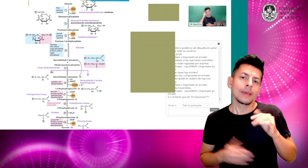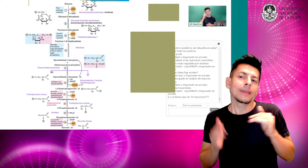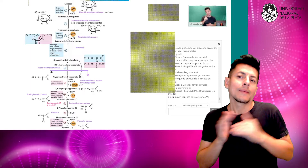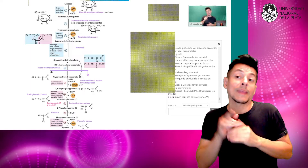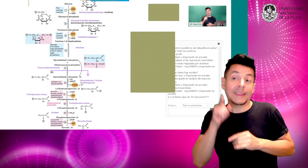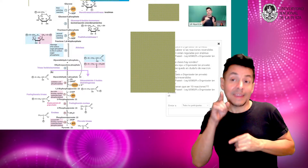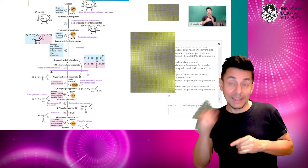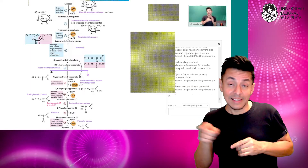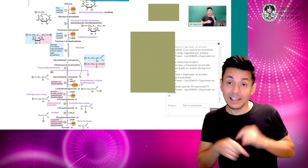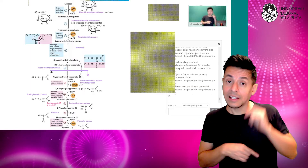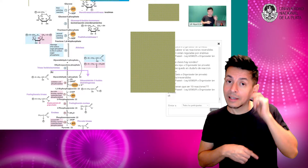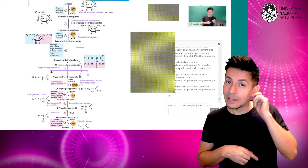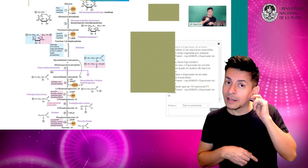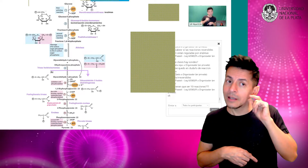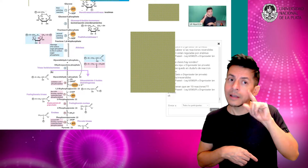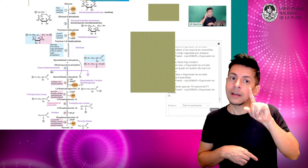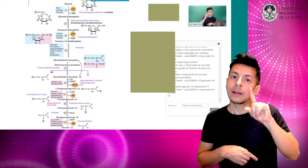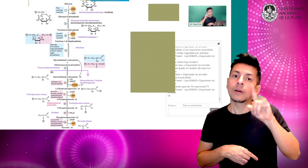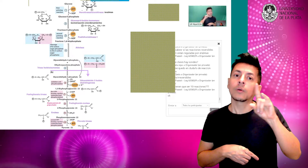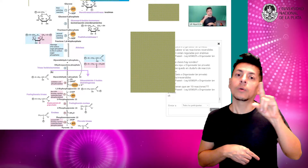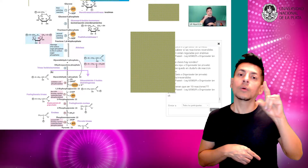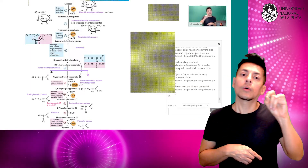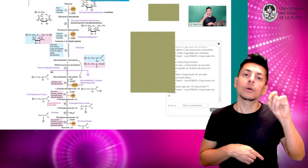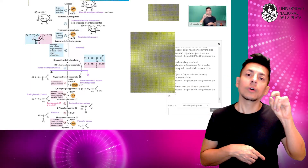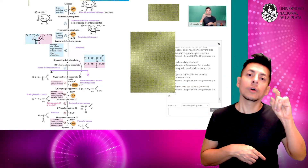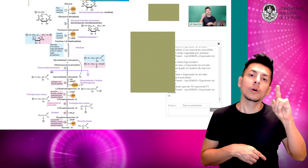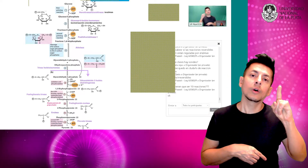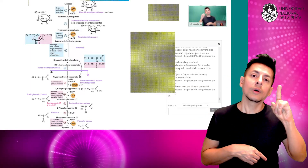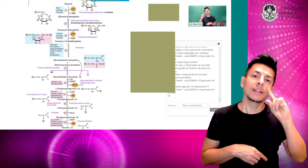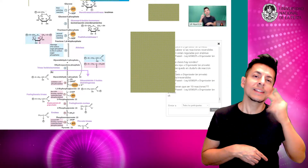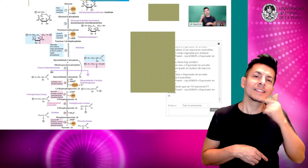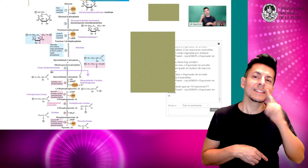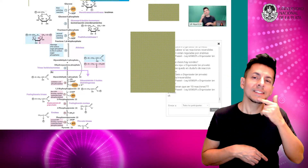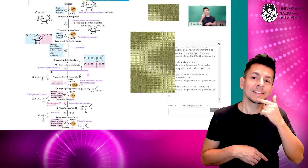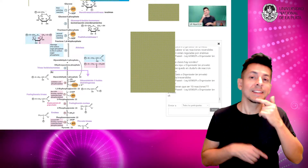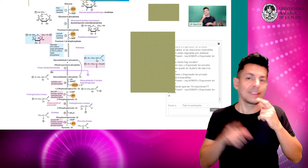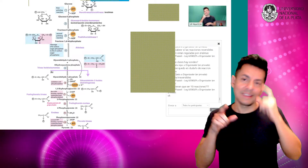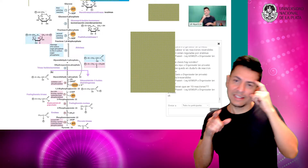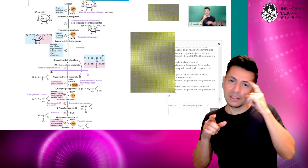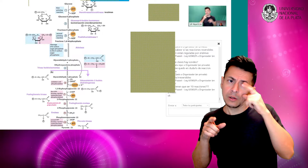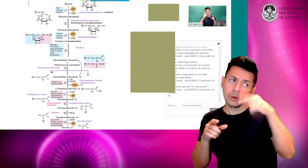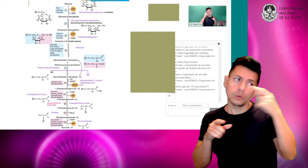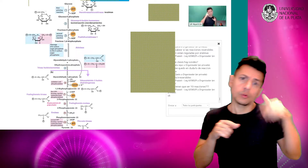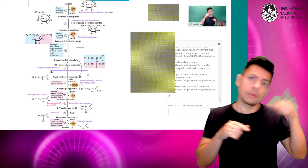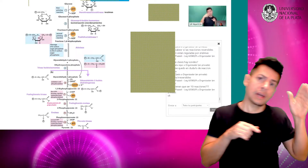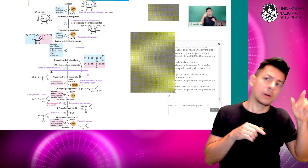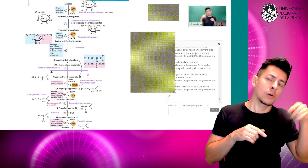glucólisis, tiene 10 reacciones químicas, pero hay otras que tienen más y otras que tienen menos.